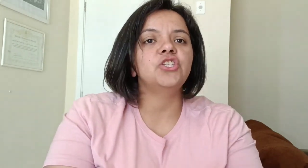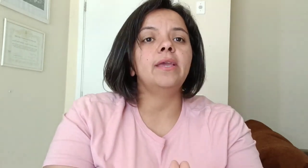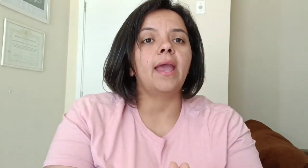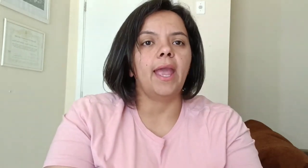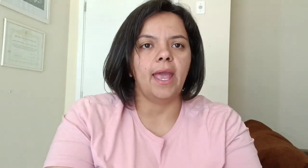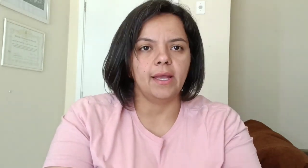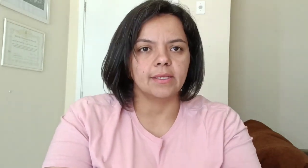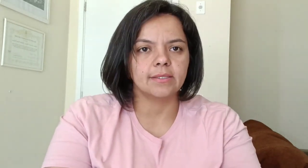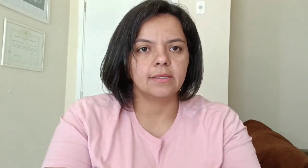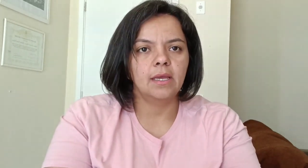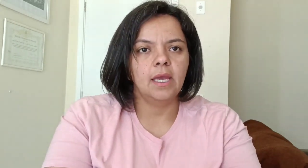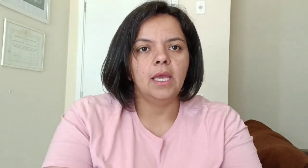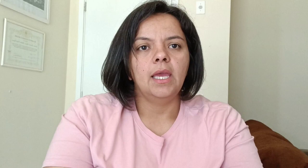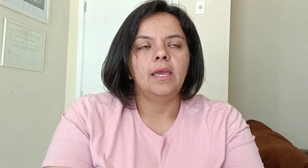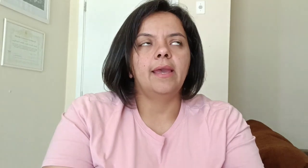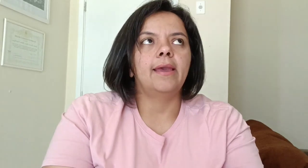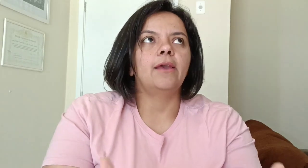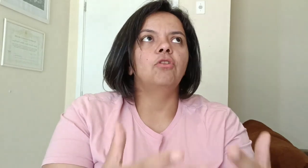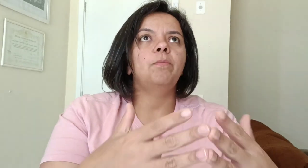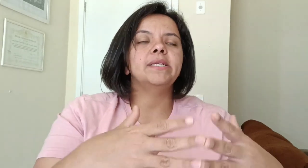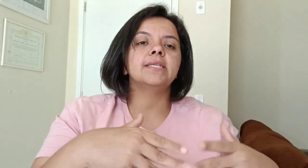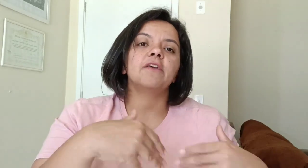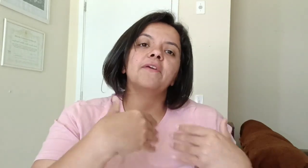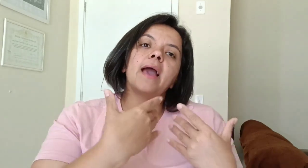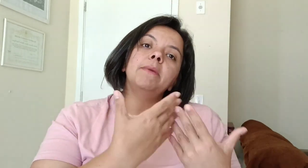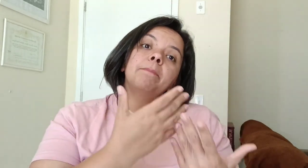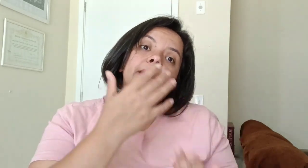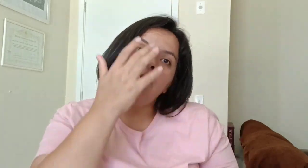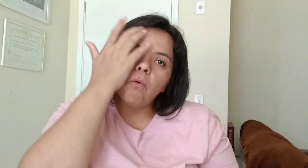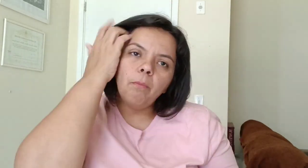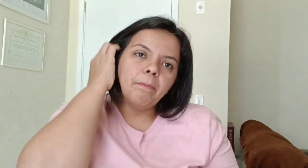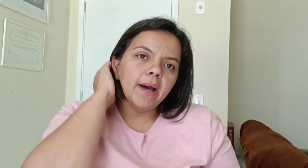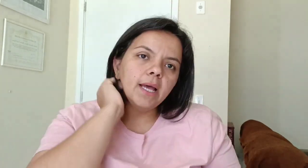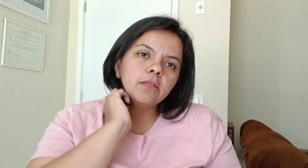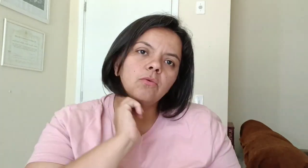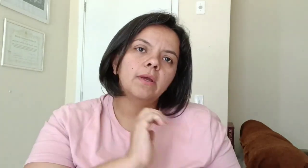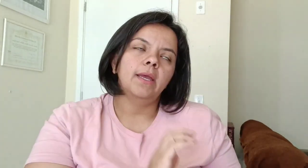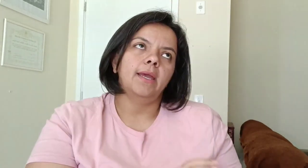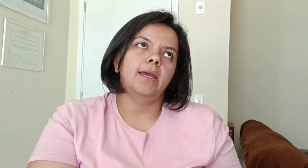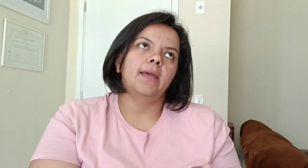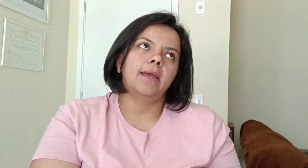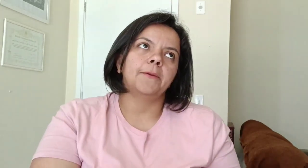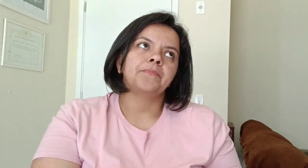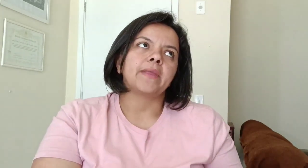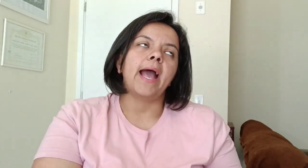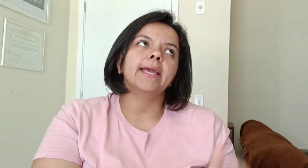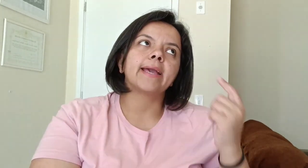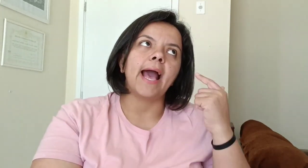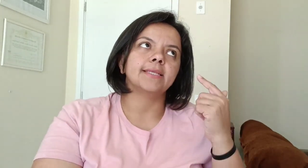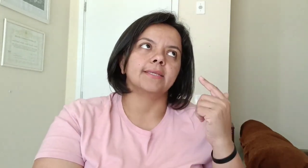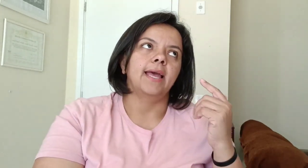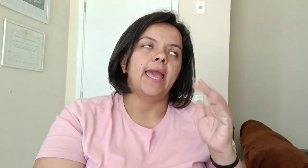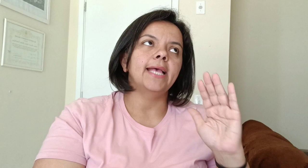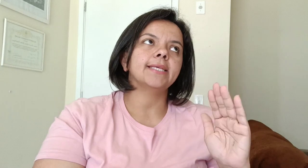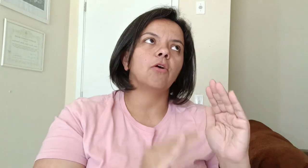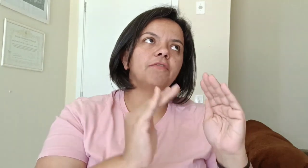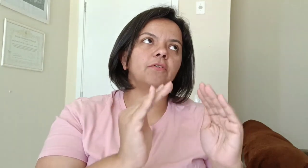exige regras. Eu não preciso ficar me preocupando. Ai, casa, essa é a